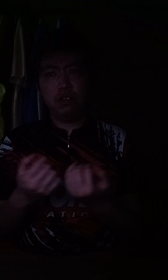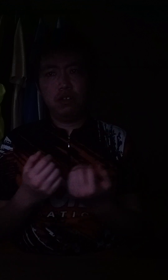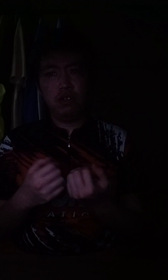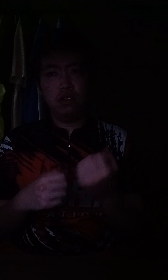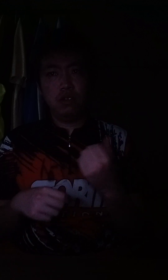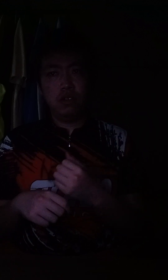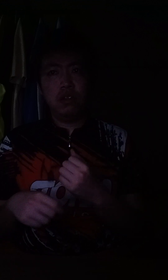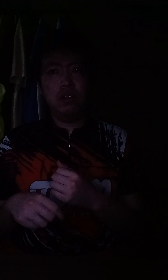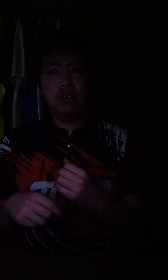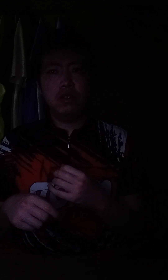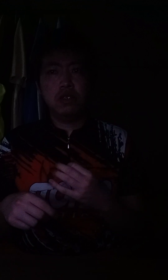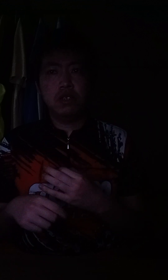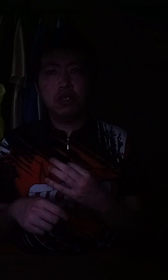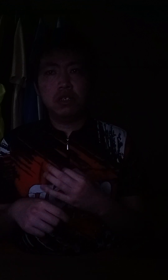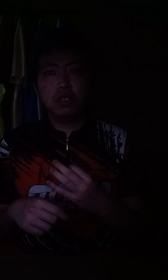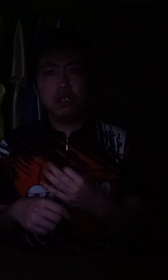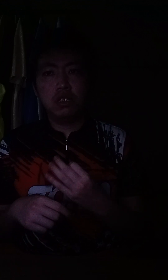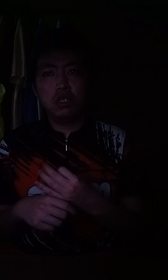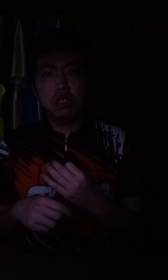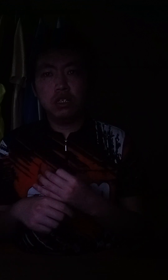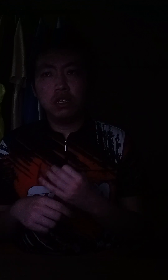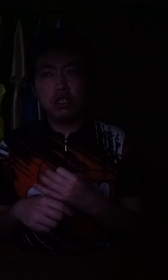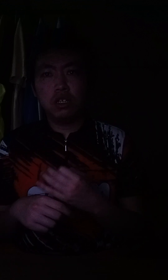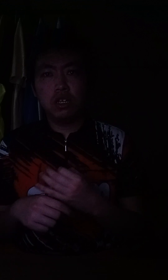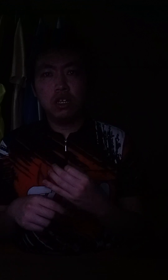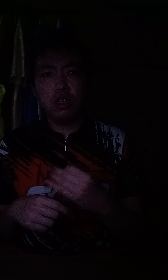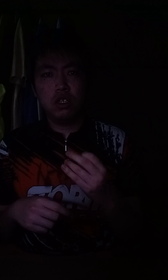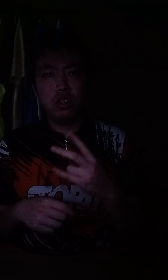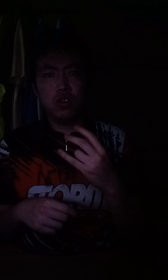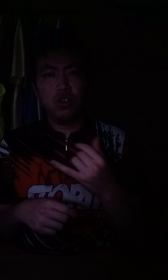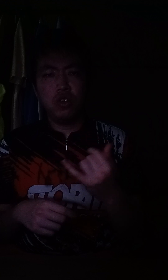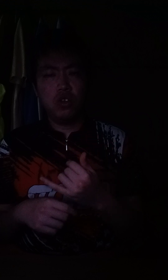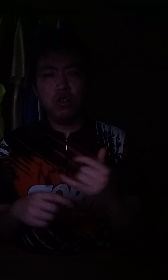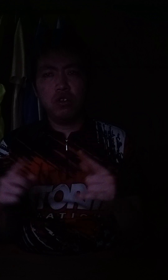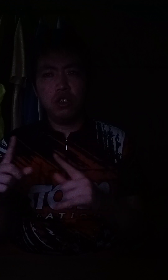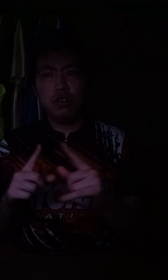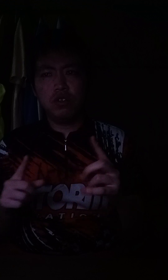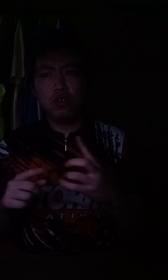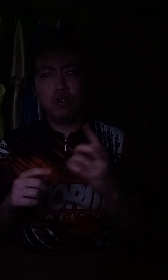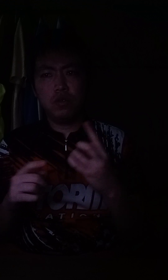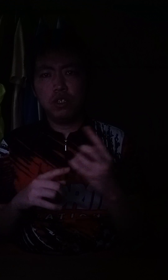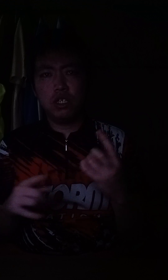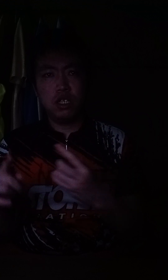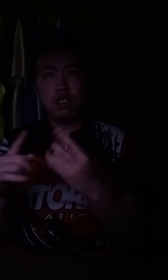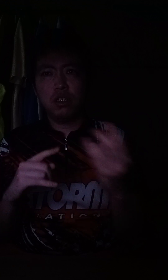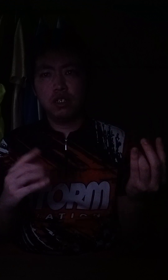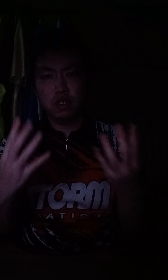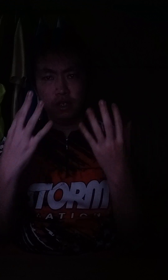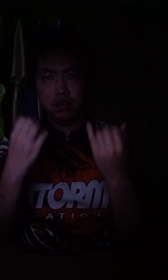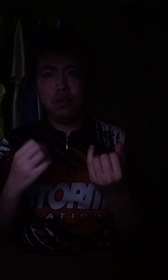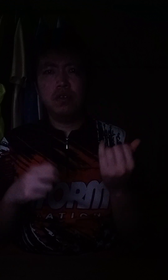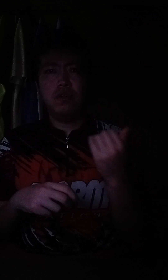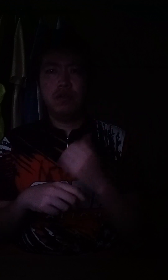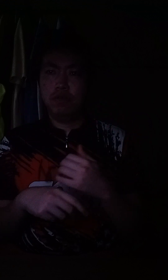없어 곁을 지켜야 하다 보니 현수는 자연스레 혼자 있는 시간이 많아질 수밖에 없었습니다.